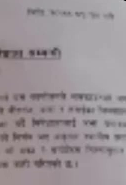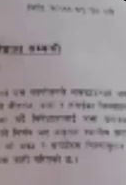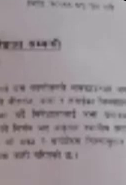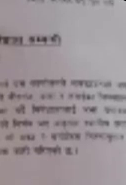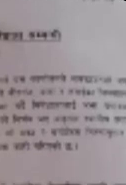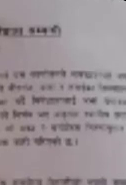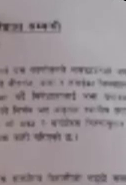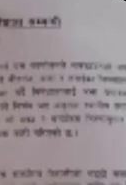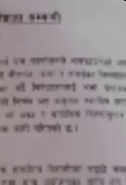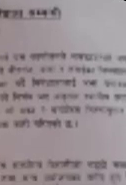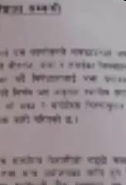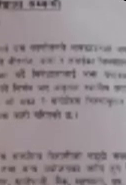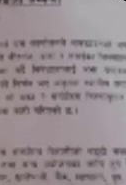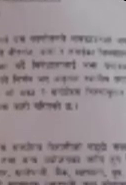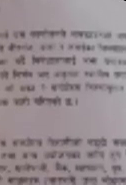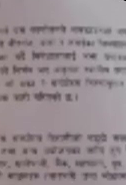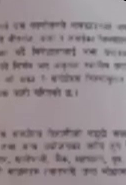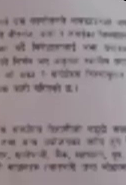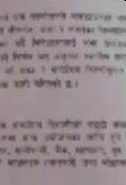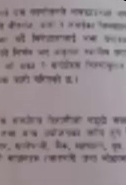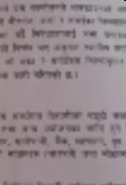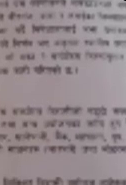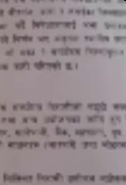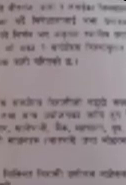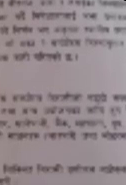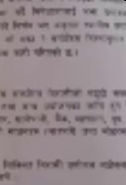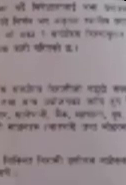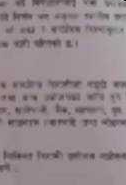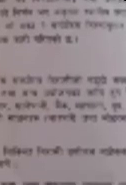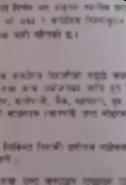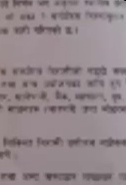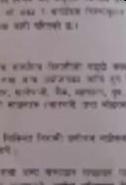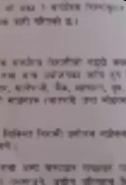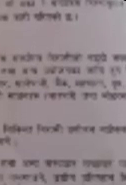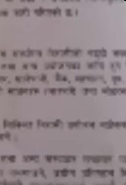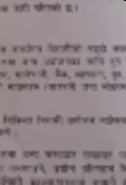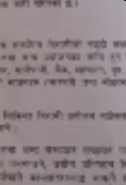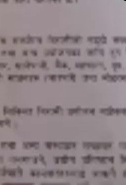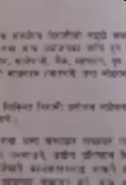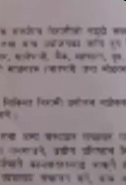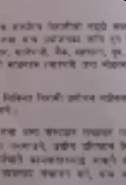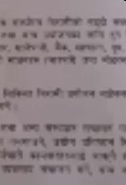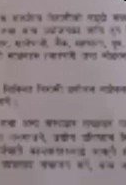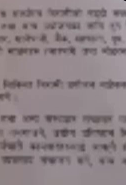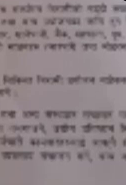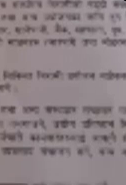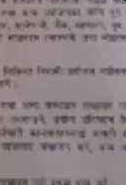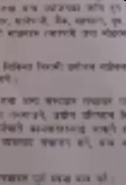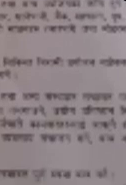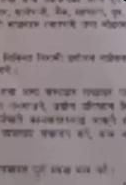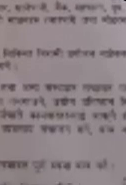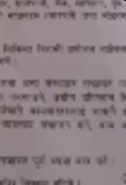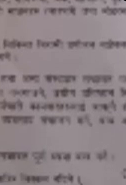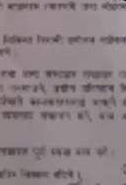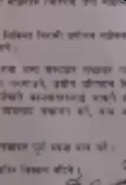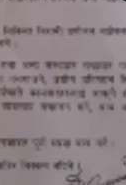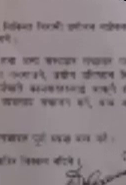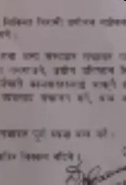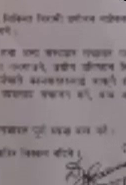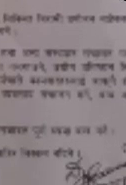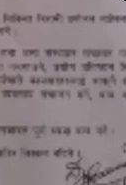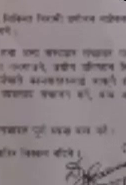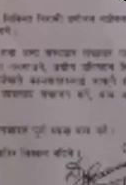मन्त्रालयले जानकारी दिएको छ। यसैबीच जिल्ला प्रशासन कार्यालय पर्साले मंगलबार साँझ 8 बजेदेखि पर्सा